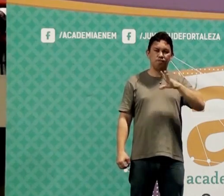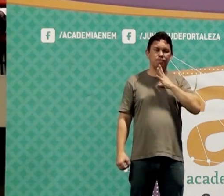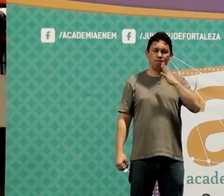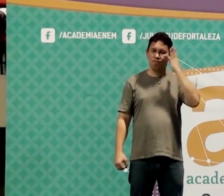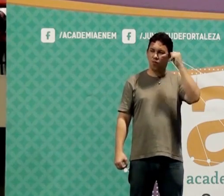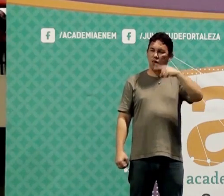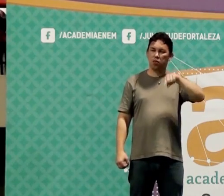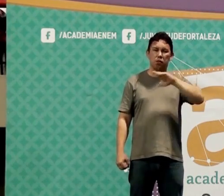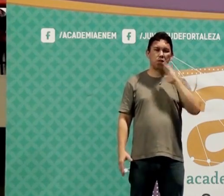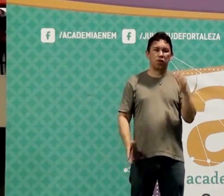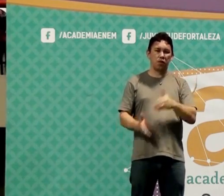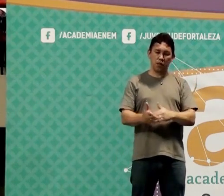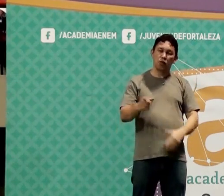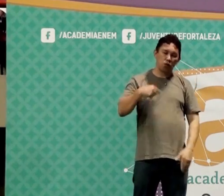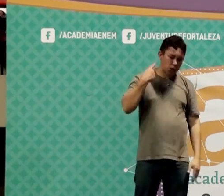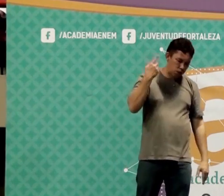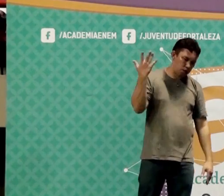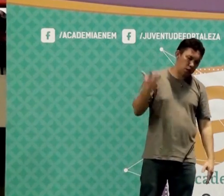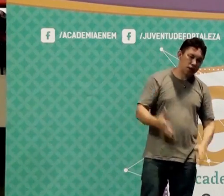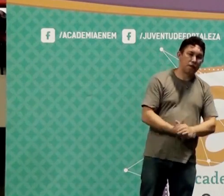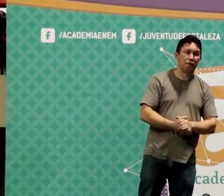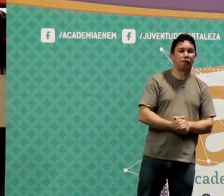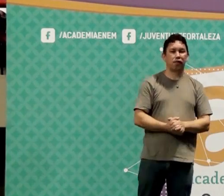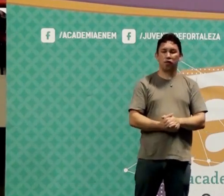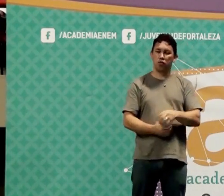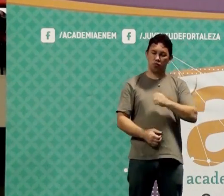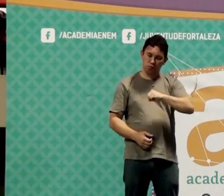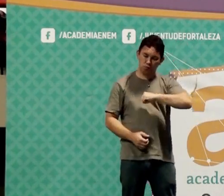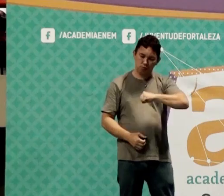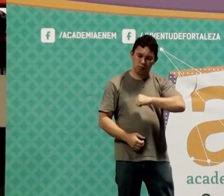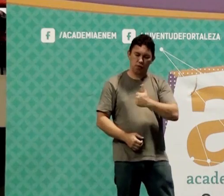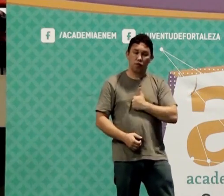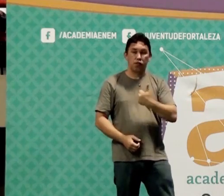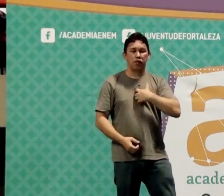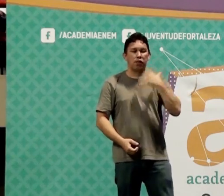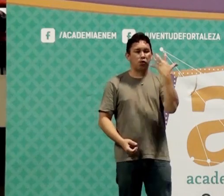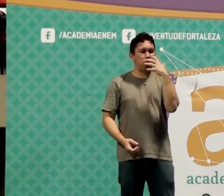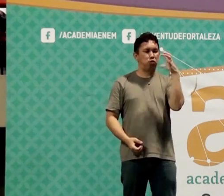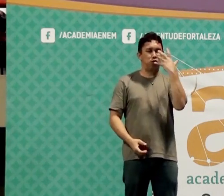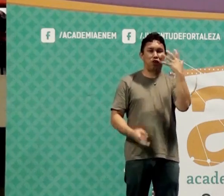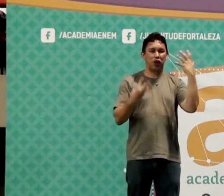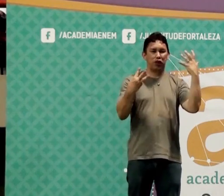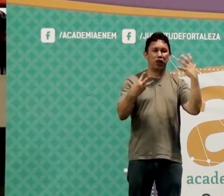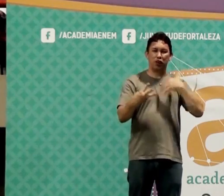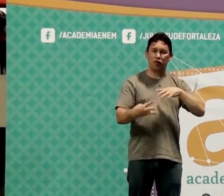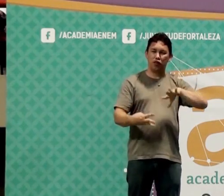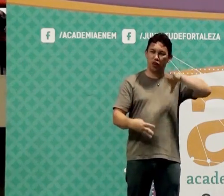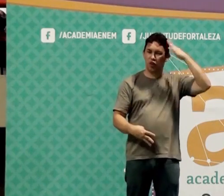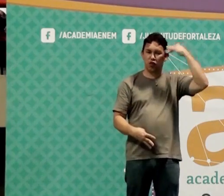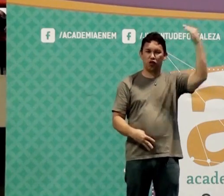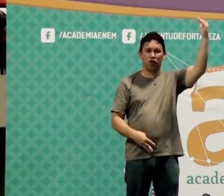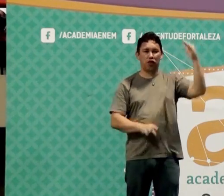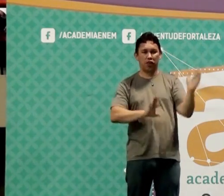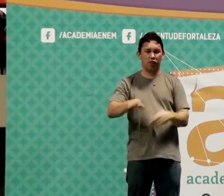vai descobrir se a América vai descobrir menino Brasil. Cabral aqui e tio Colombo na América do